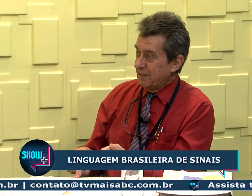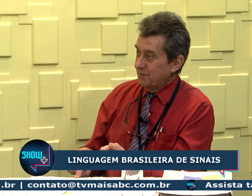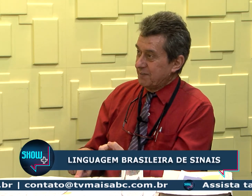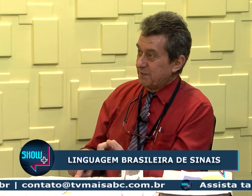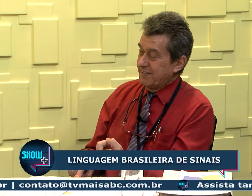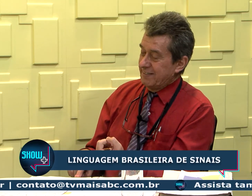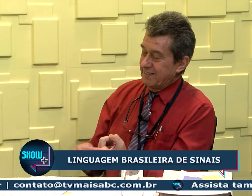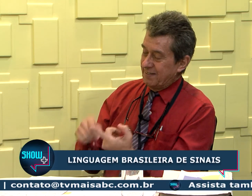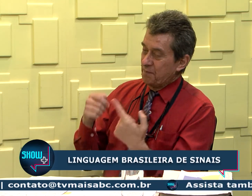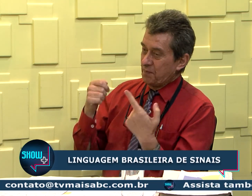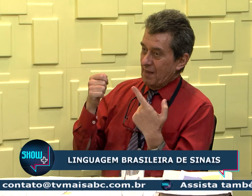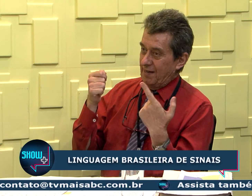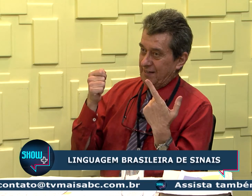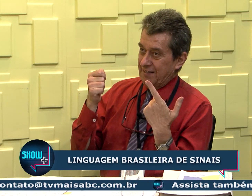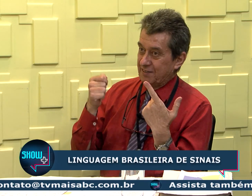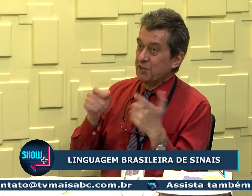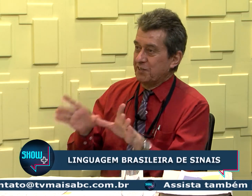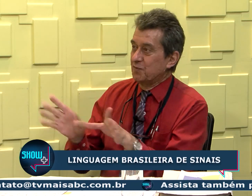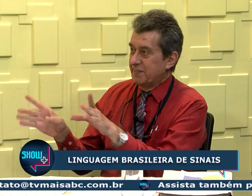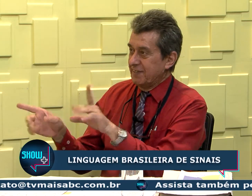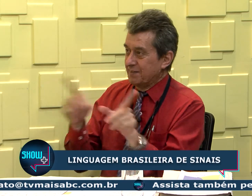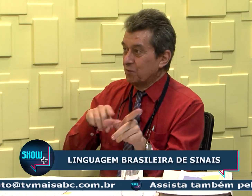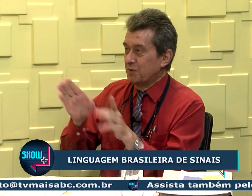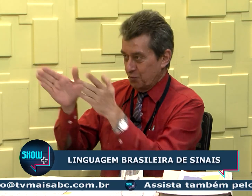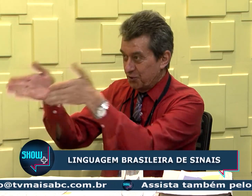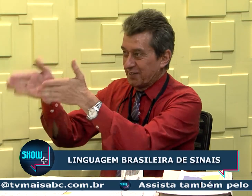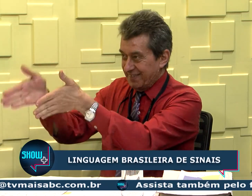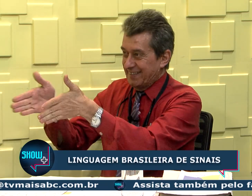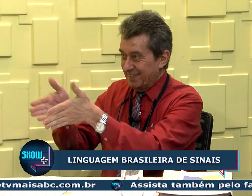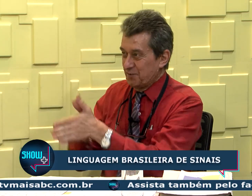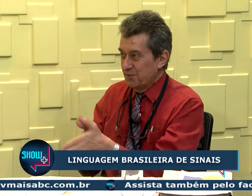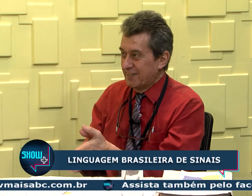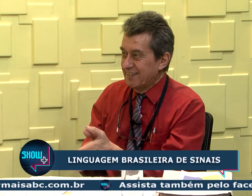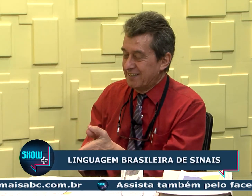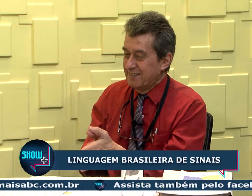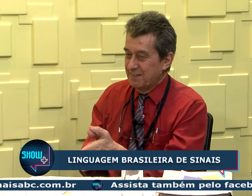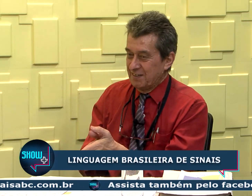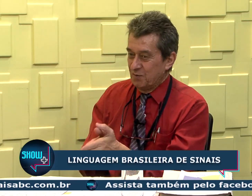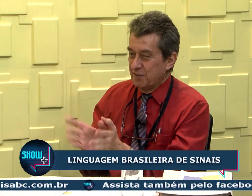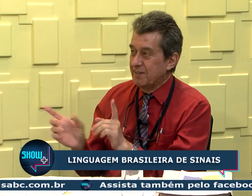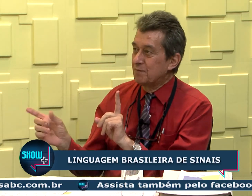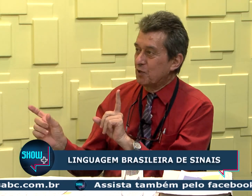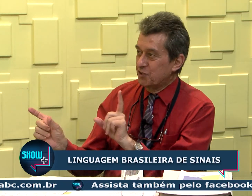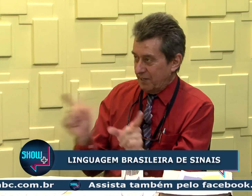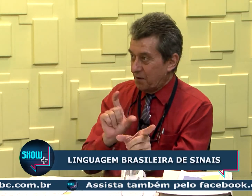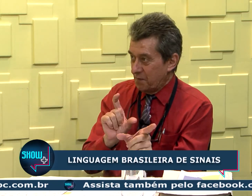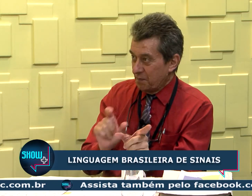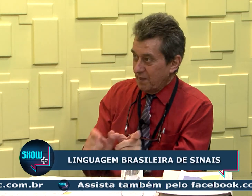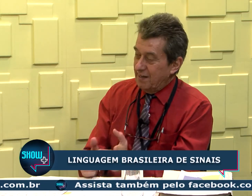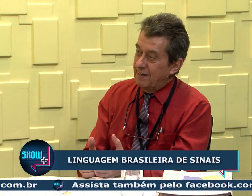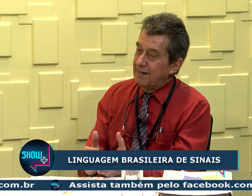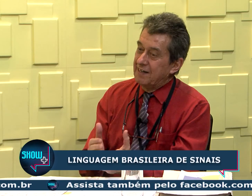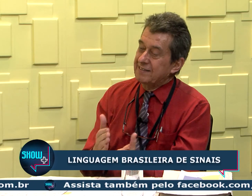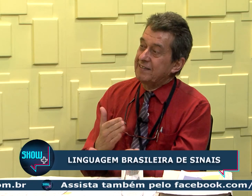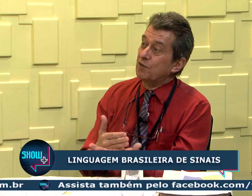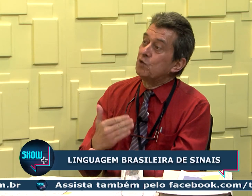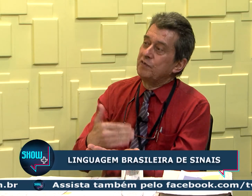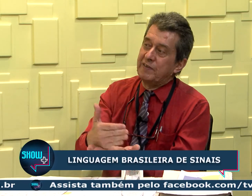você precisa diga se você não senhora está o senhor aqui né você de modo geral a ter convivência